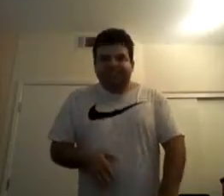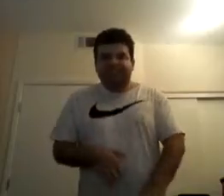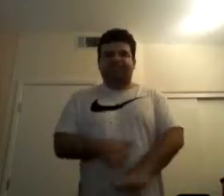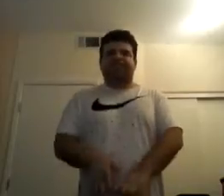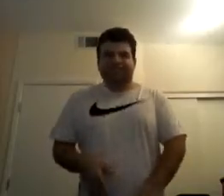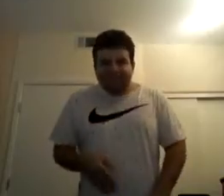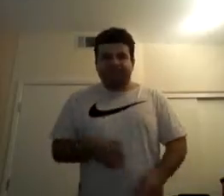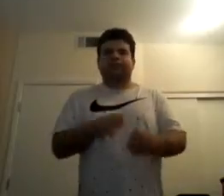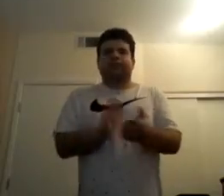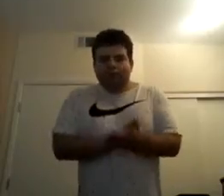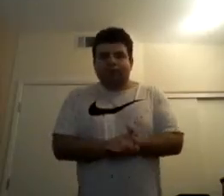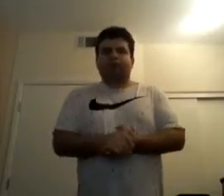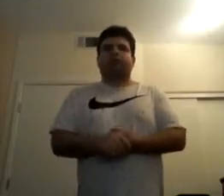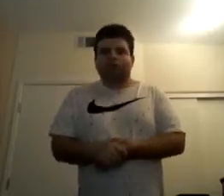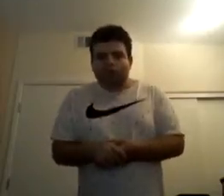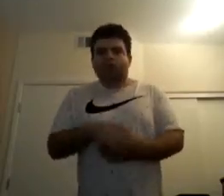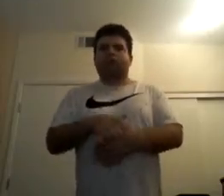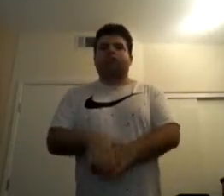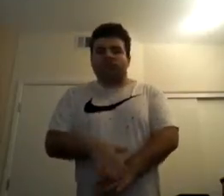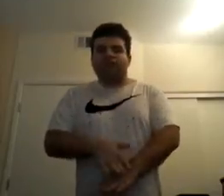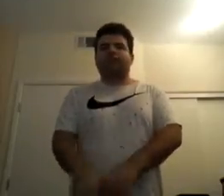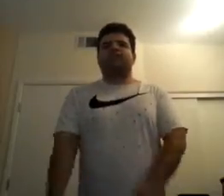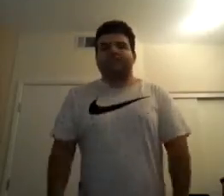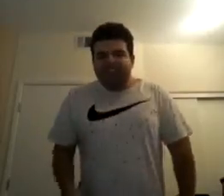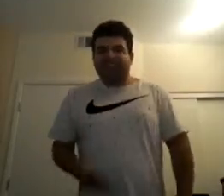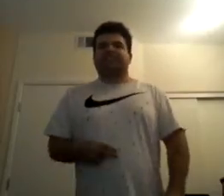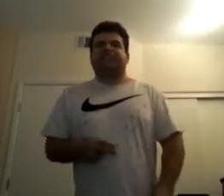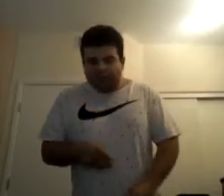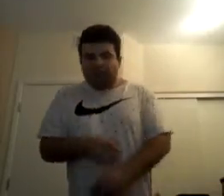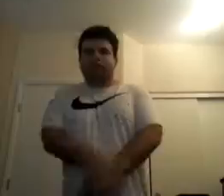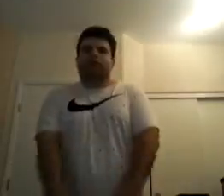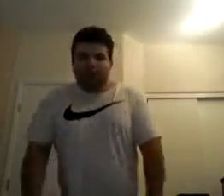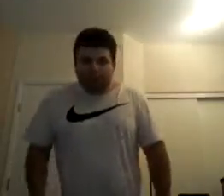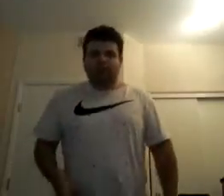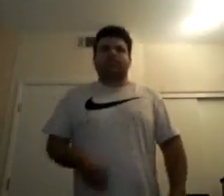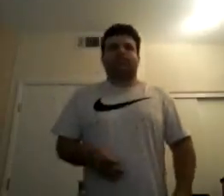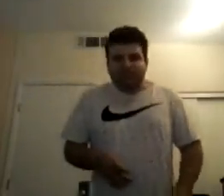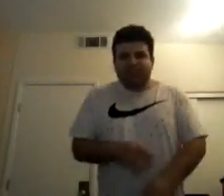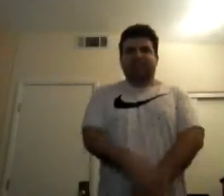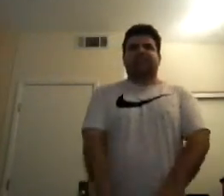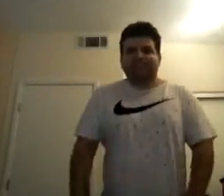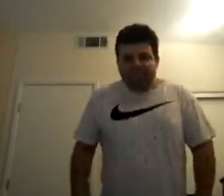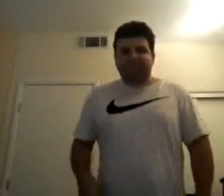ਬੋਟੀ ਤੁਹਾਡੀ ਨੋਚ ਖਾਵਾਂ ਜਿੱਥੇ ਜਾਣ ਉੱਥੇ ਜਾ ਜਾਣ ਵੱਡੀ ਤੂੰ ਵੱਡੀ ਵੇਖੋ ਮੁਸ਼ਕਲਾਂ ਕਰਨ